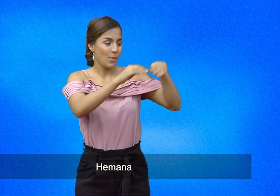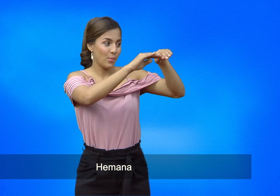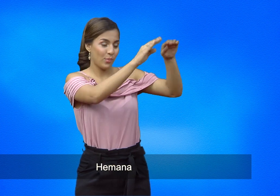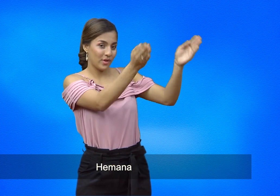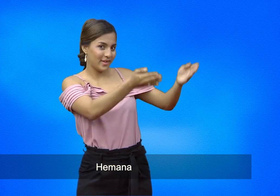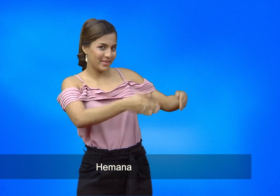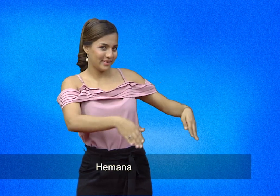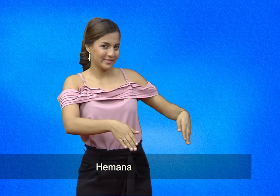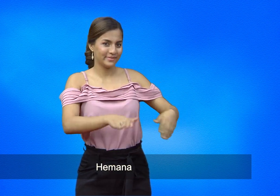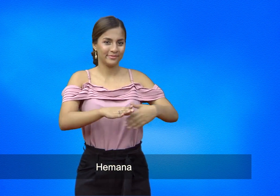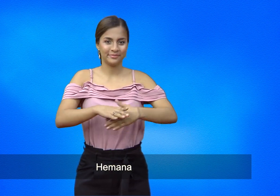hermana